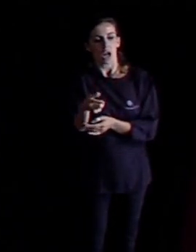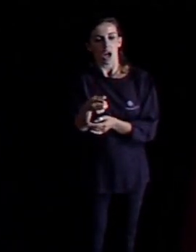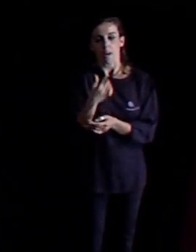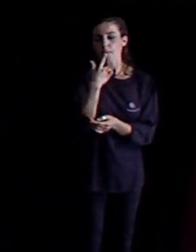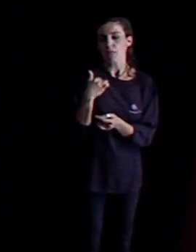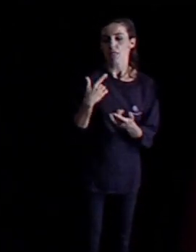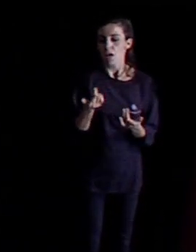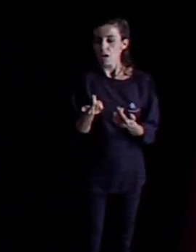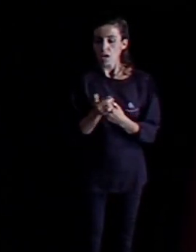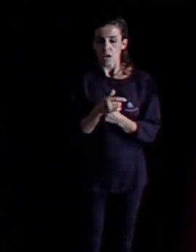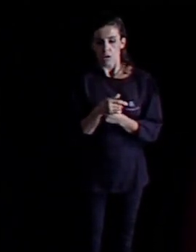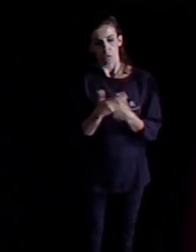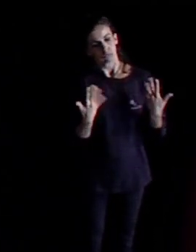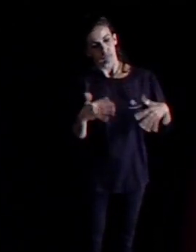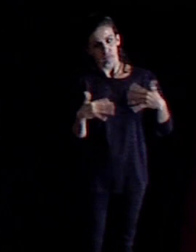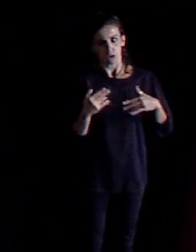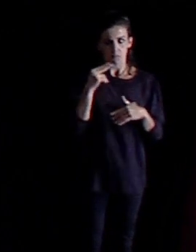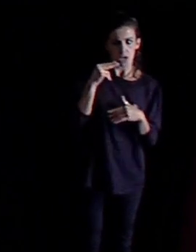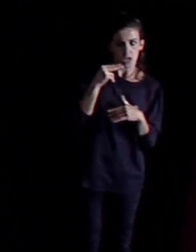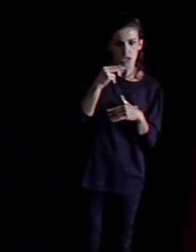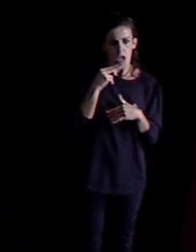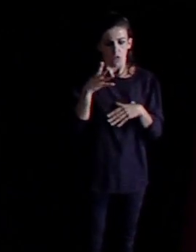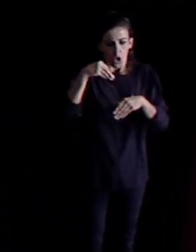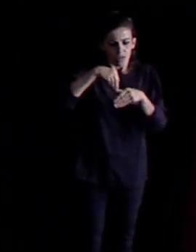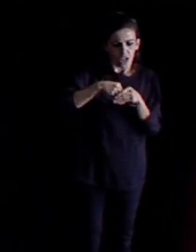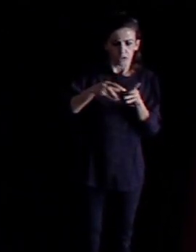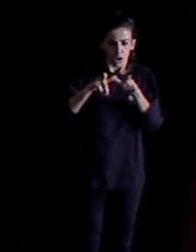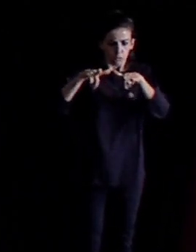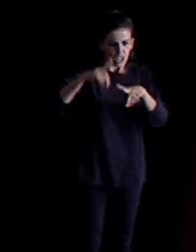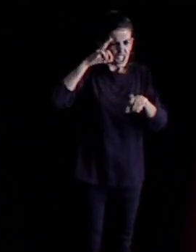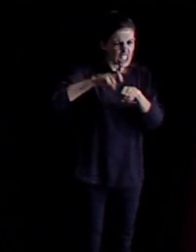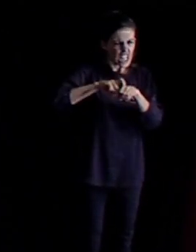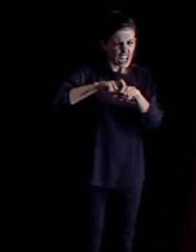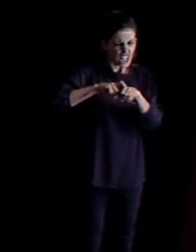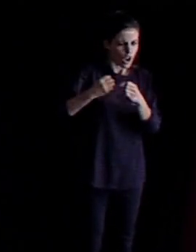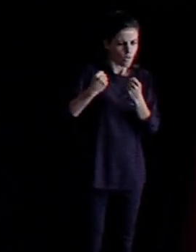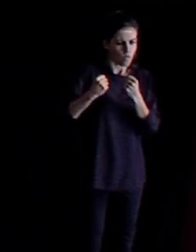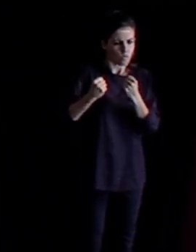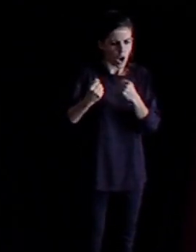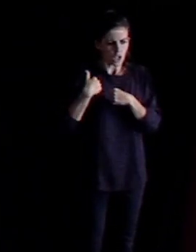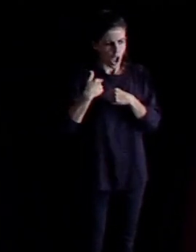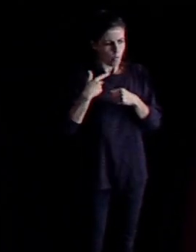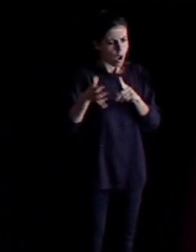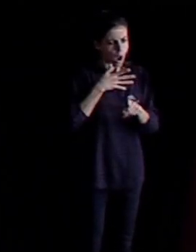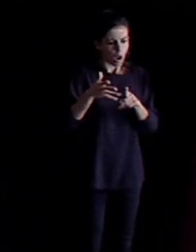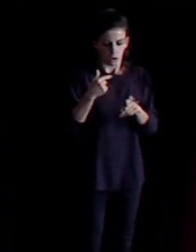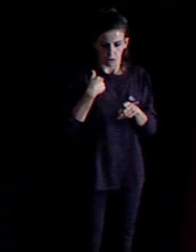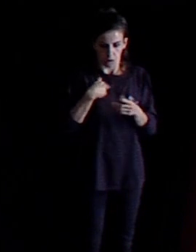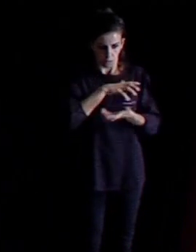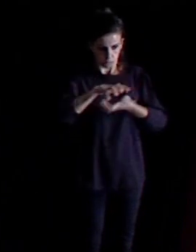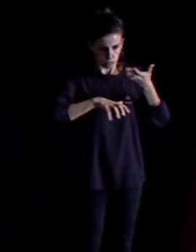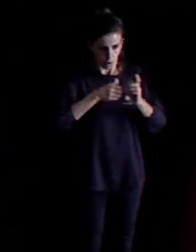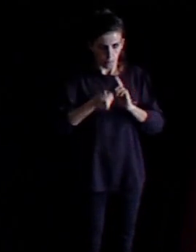dice, uy, qué miedo, en la unidad de agudo de psiquiatría, a mí me han agredido más fuera que